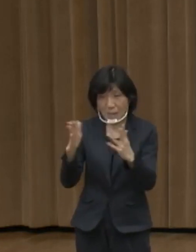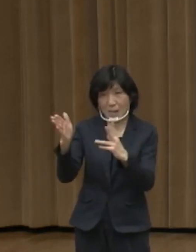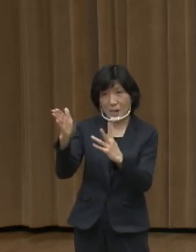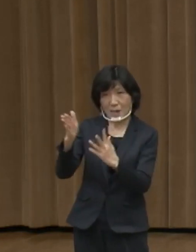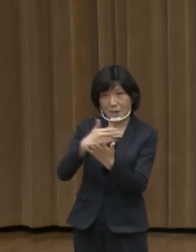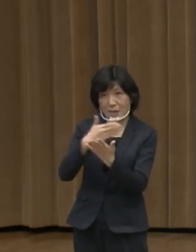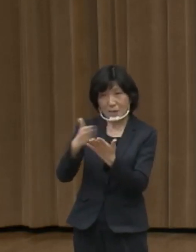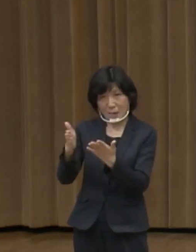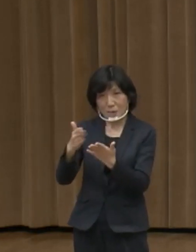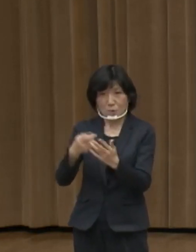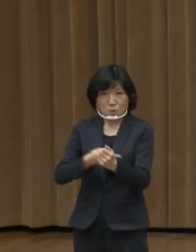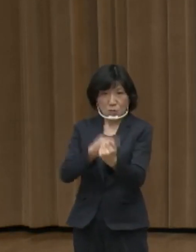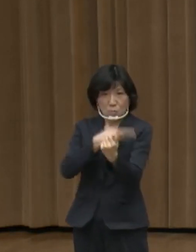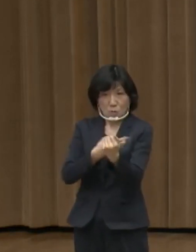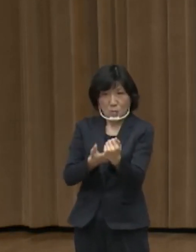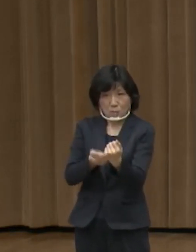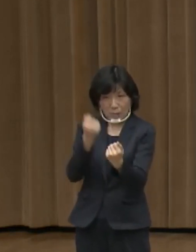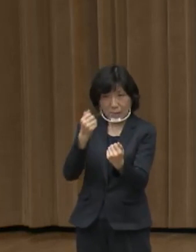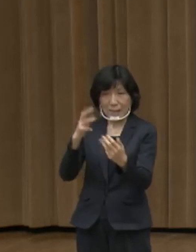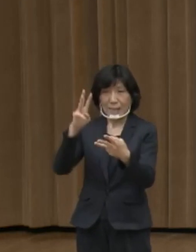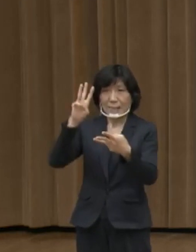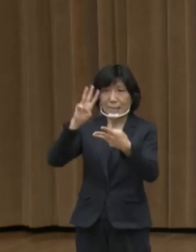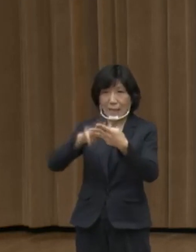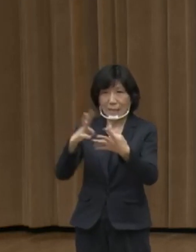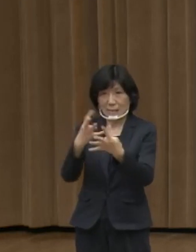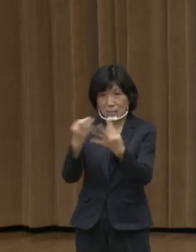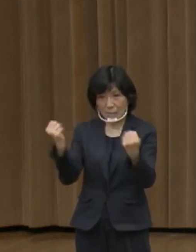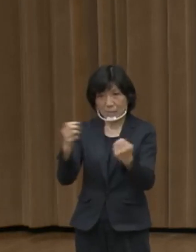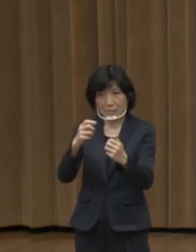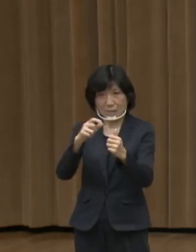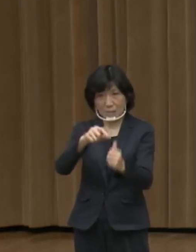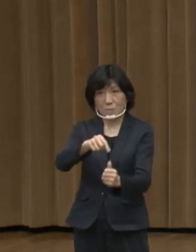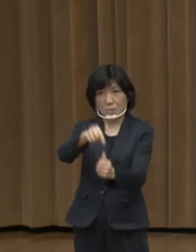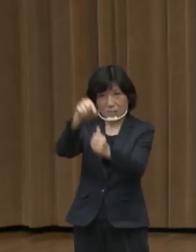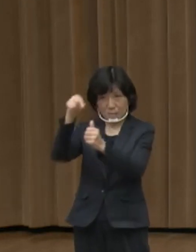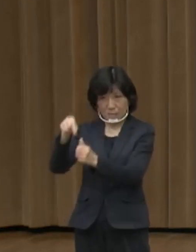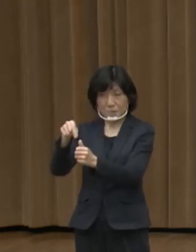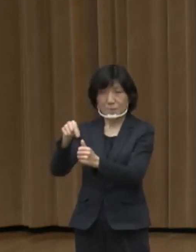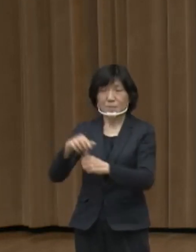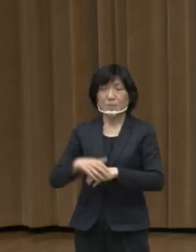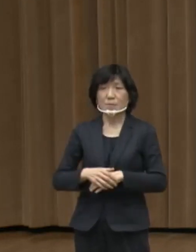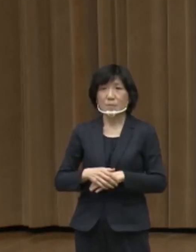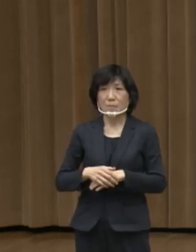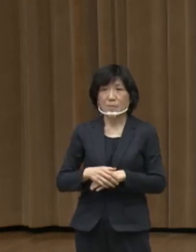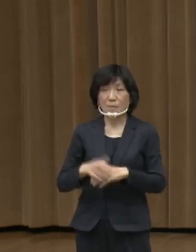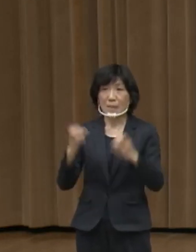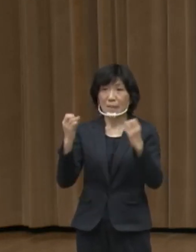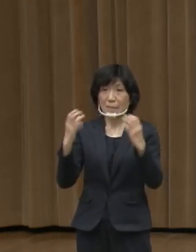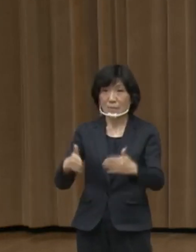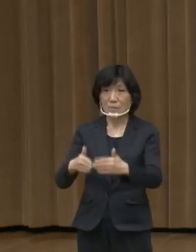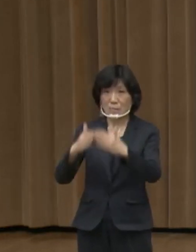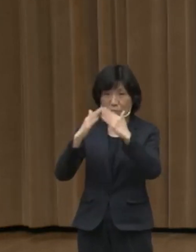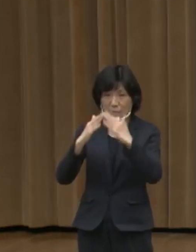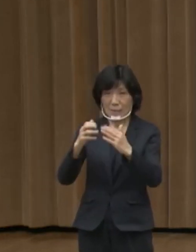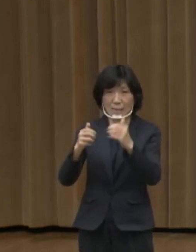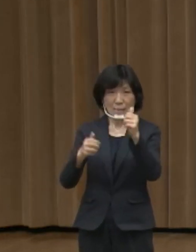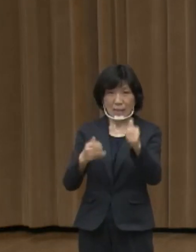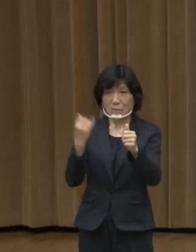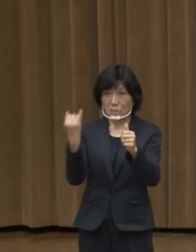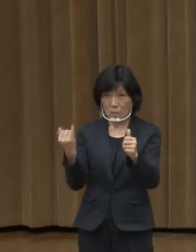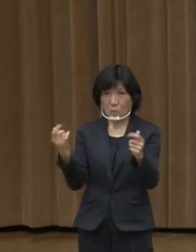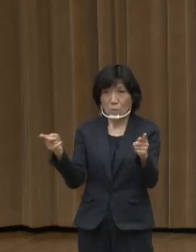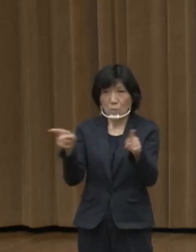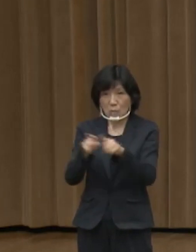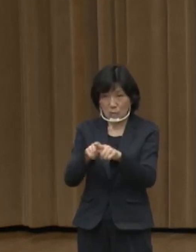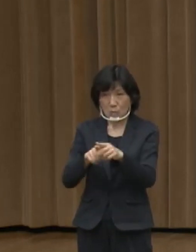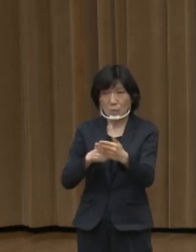を有する田沢純一を起用をいたします。また新設される男女共同参